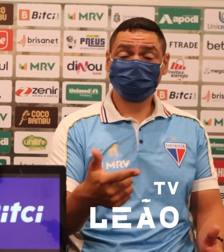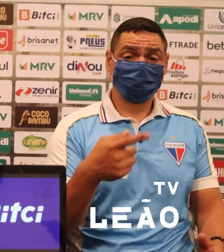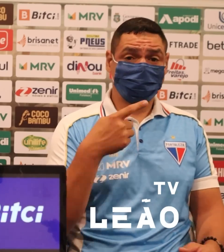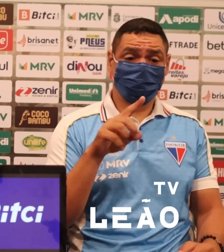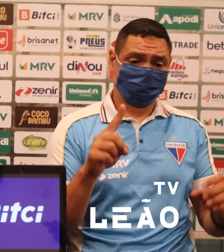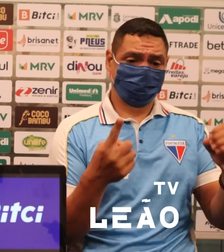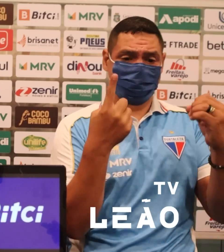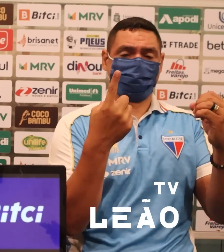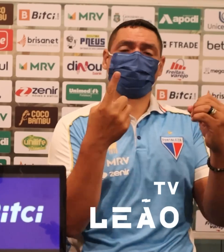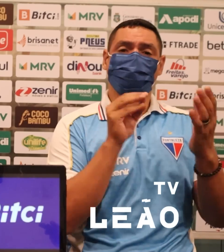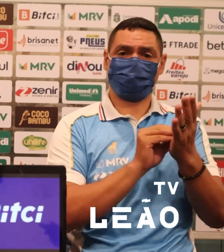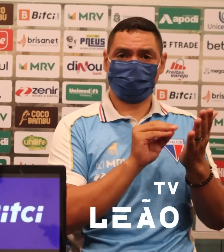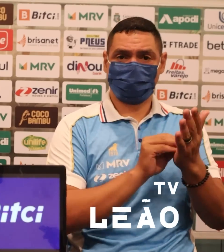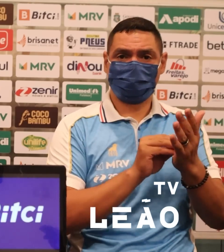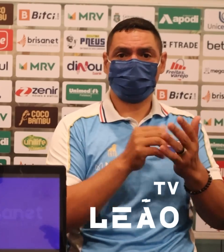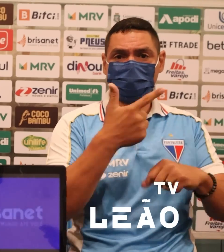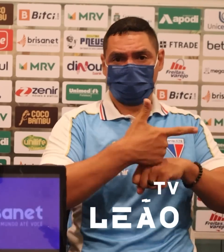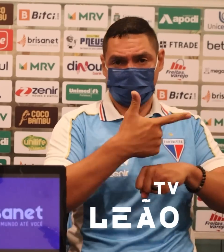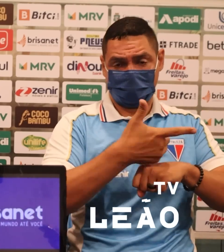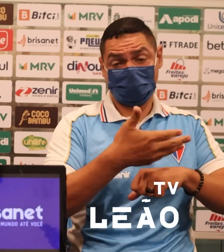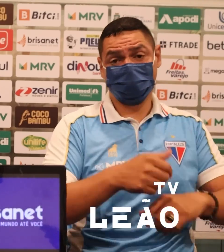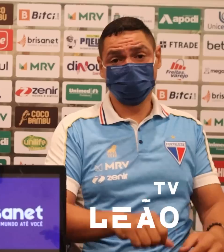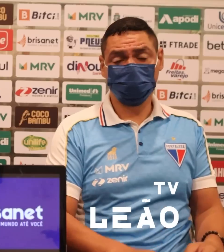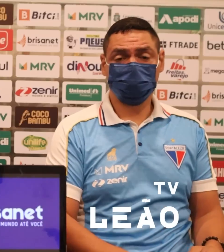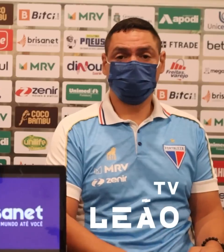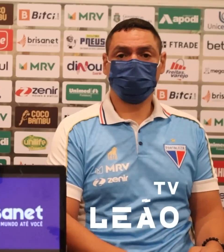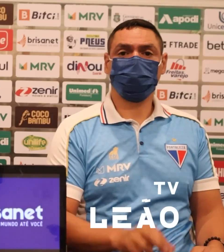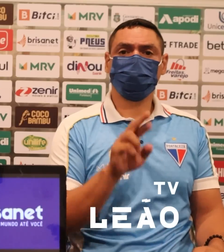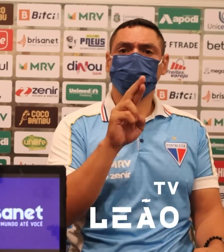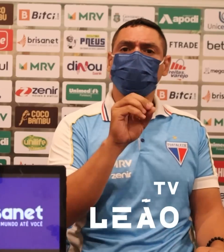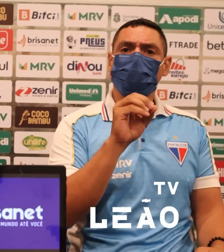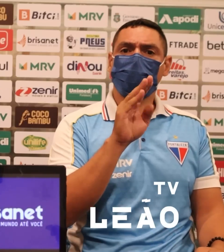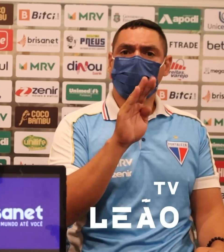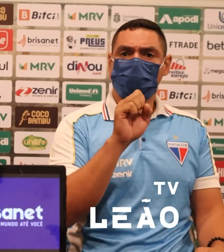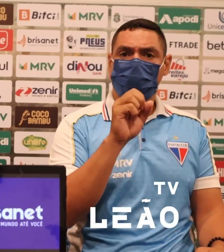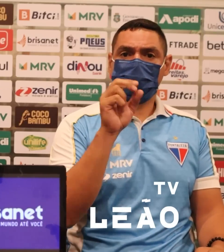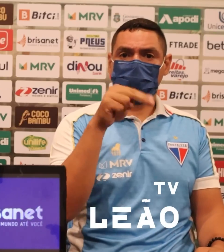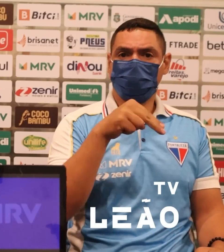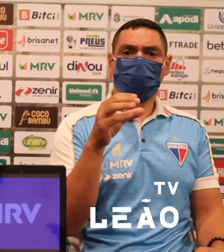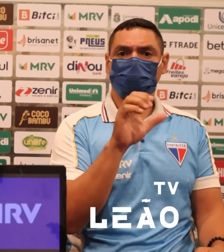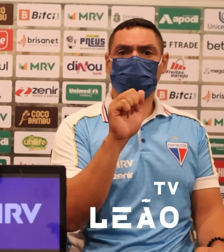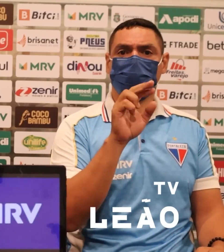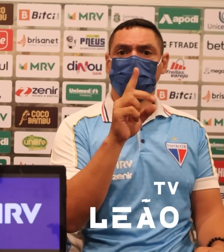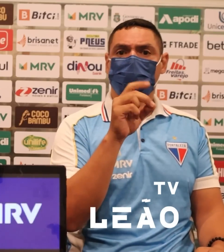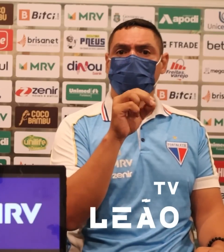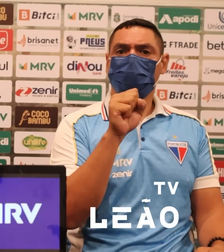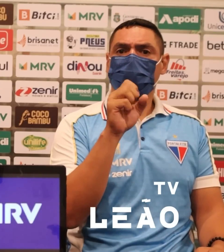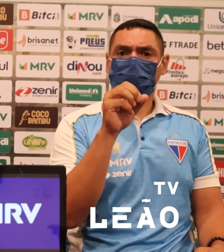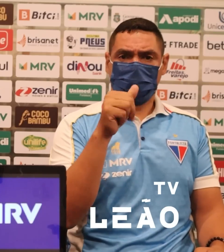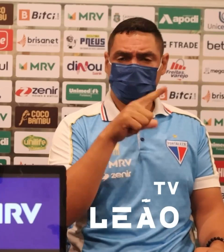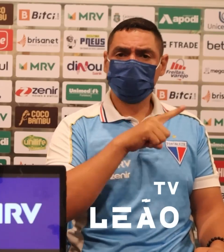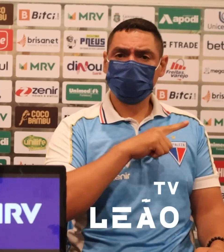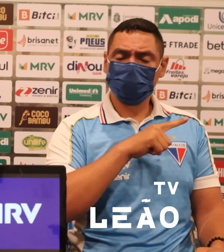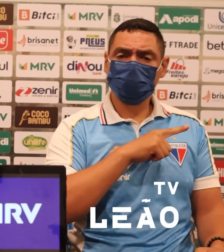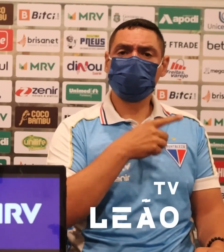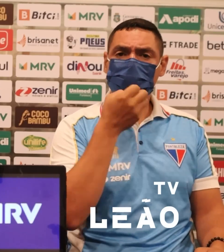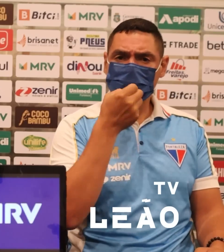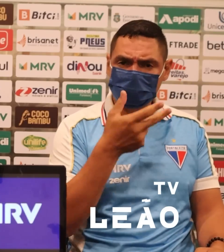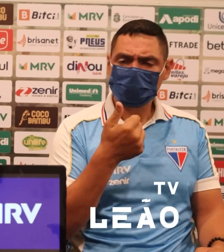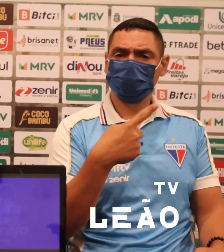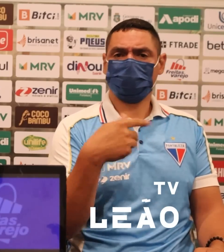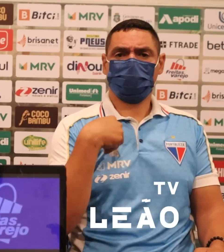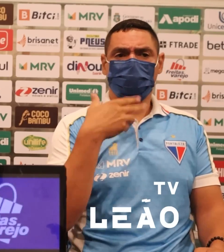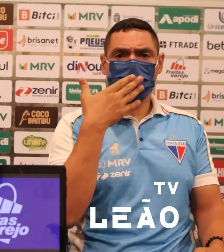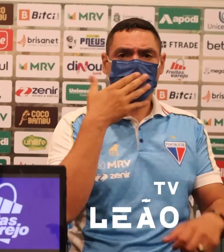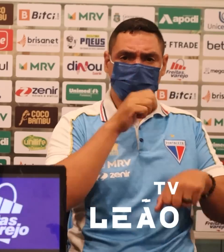sustentar ese 1-0. O Robson Cardoso, da Web Rádio Voz do Repórter, pergunta: apesar da boa movimentação,